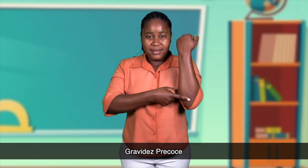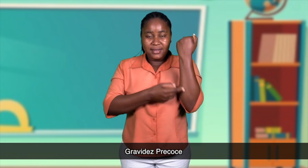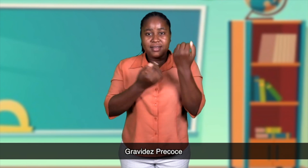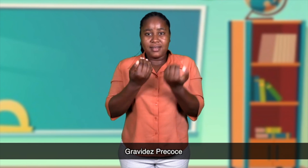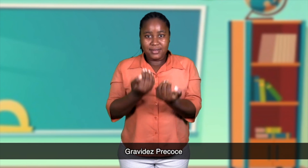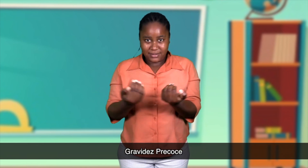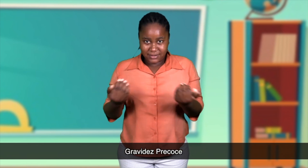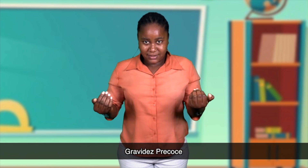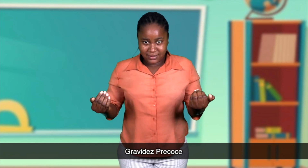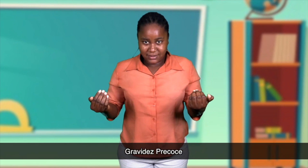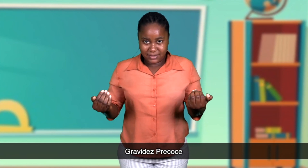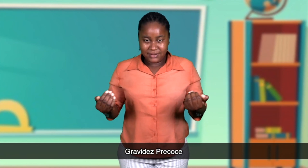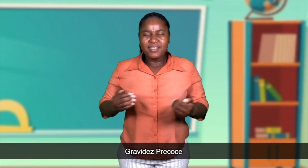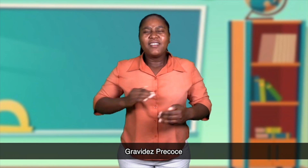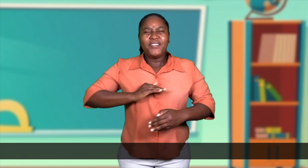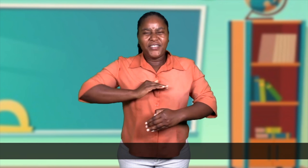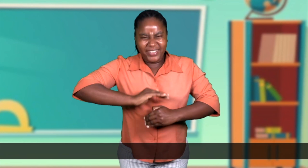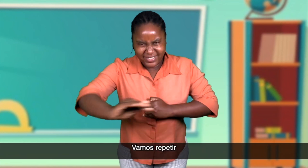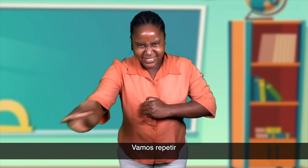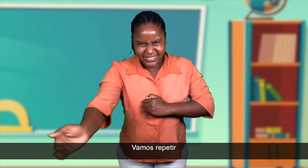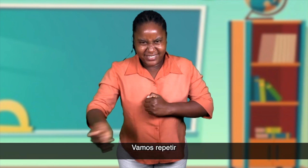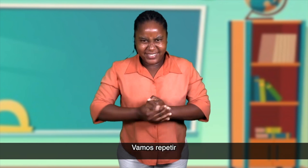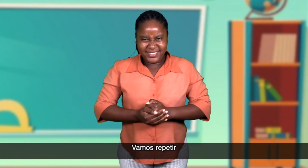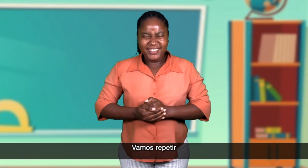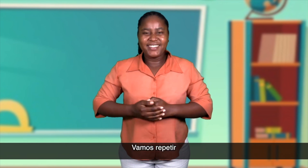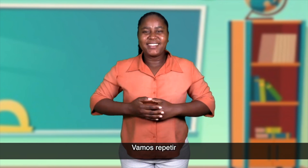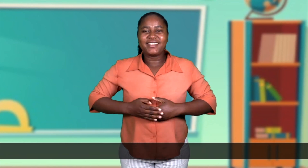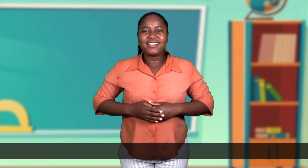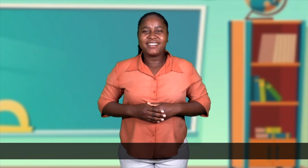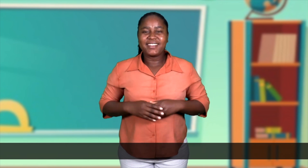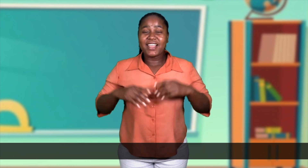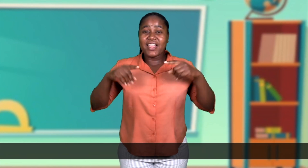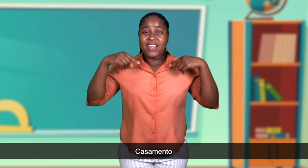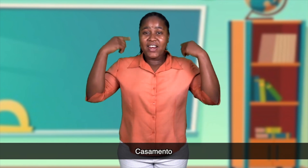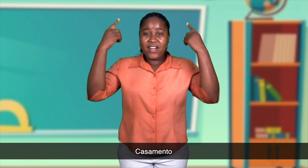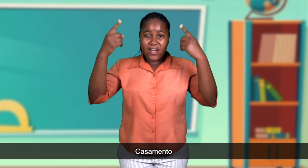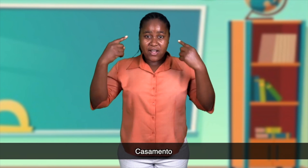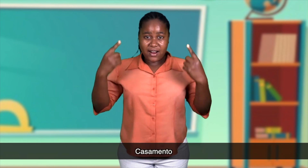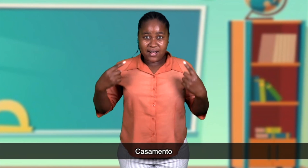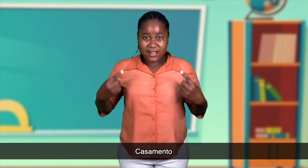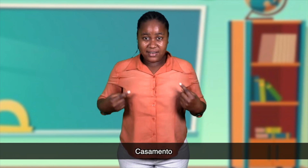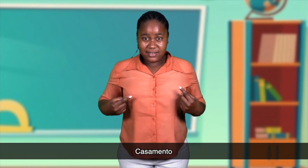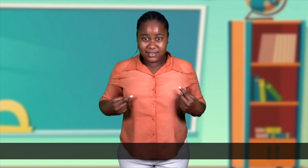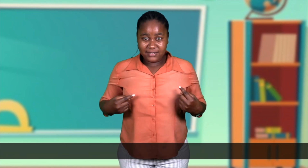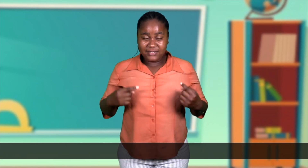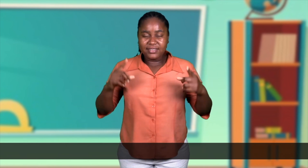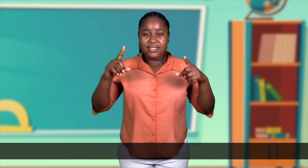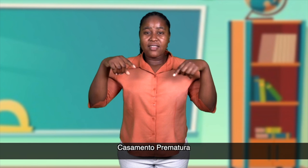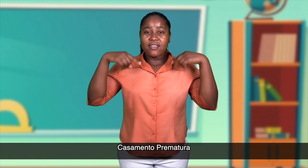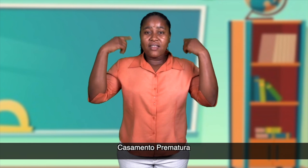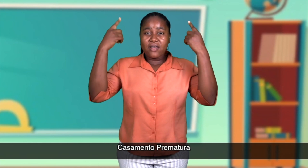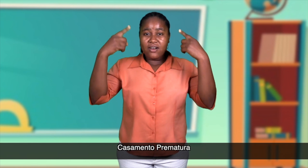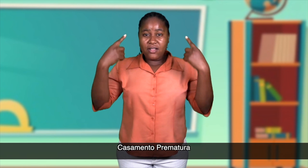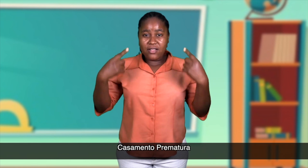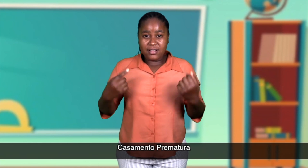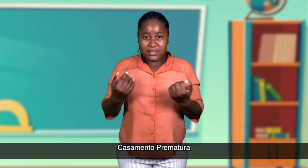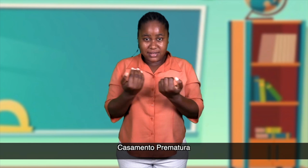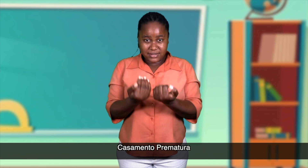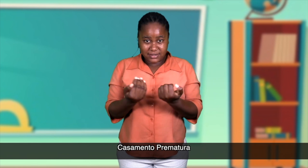Muito bem. Como podemos acompanhar, há uma fraca divulgação e promoção dos direitos da criança em